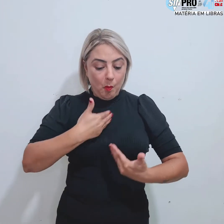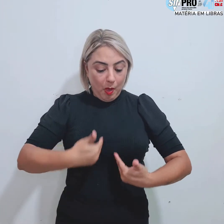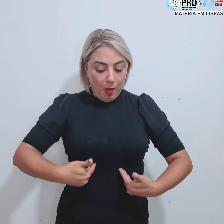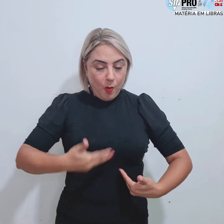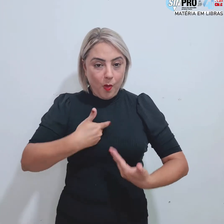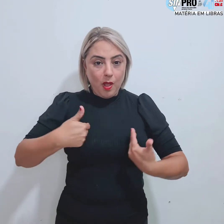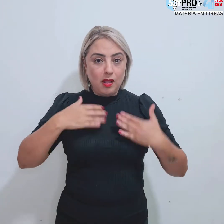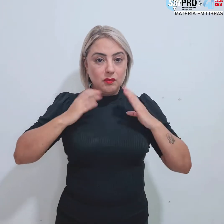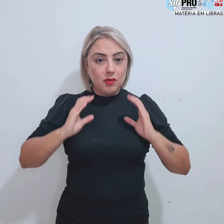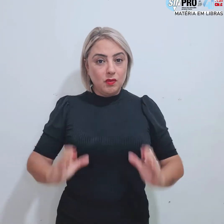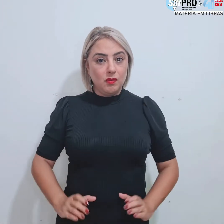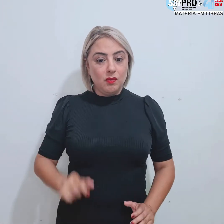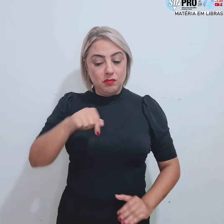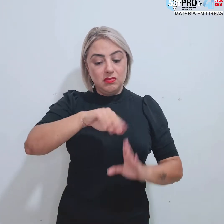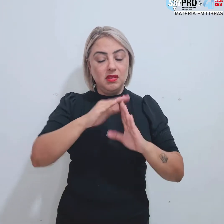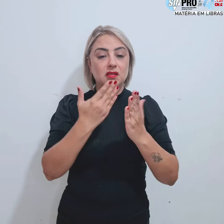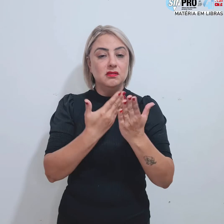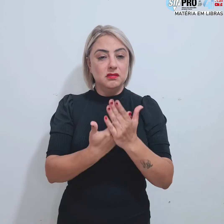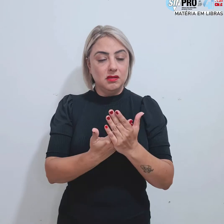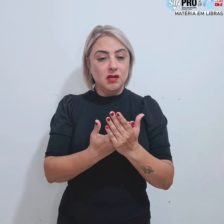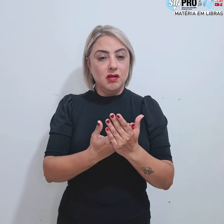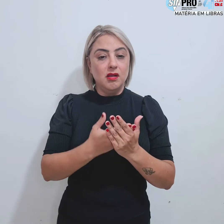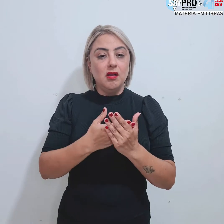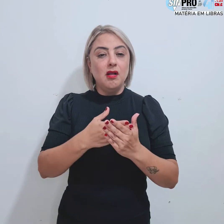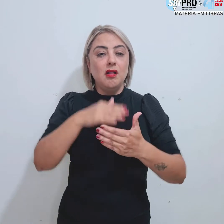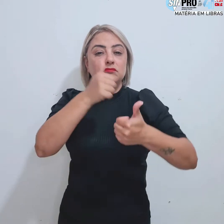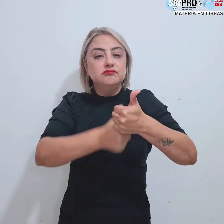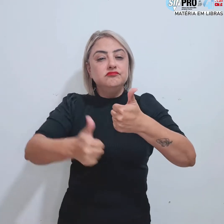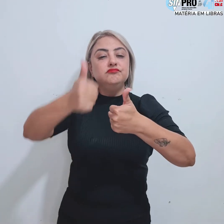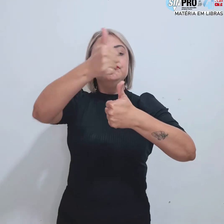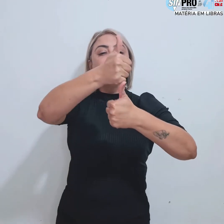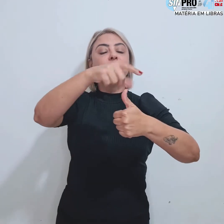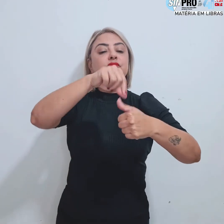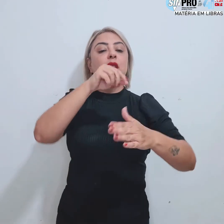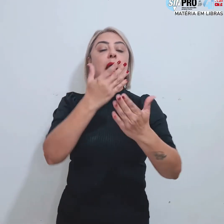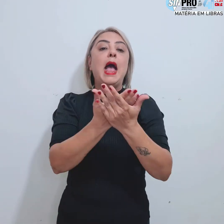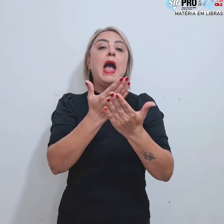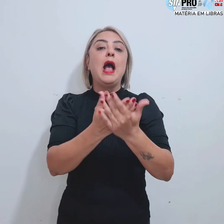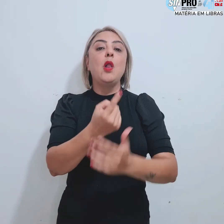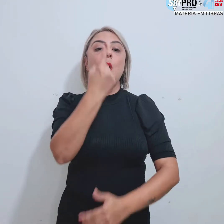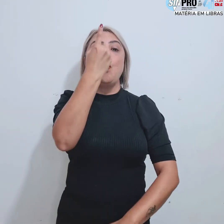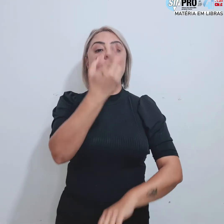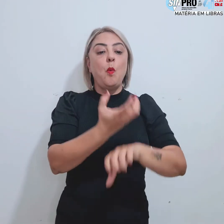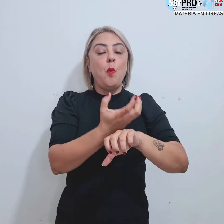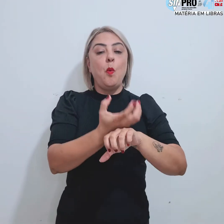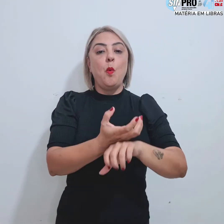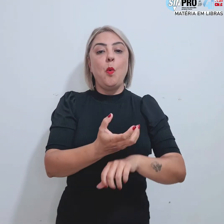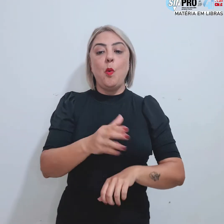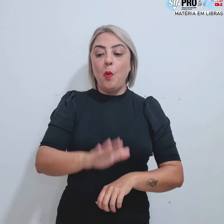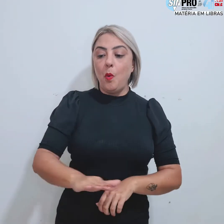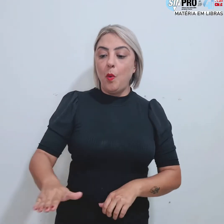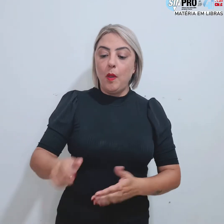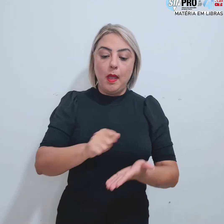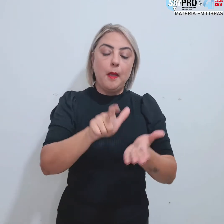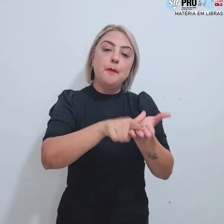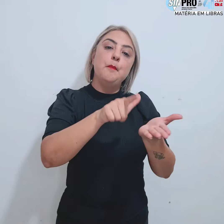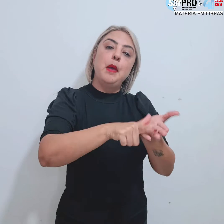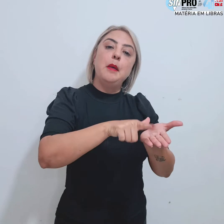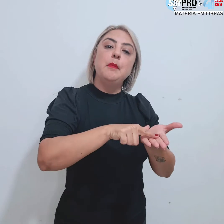corpo. Na escola, se dá preferência para aulas onde uma criança pega um papel e